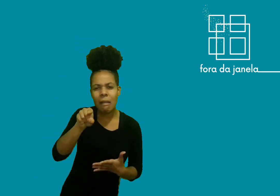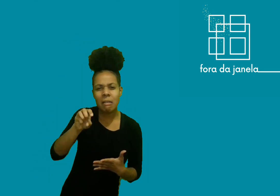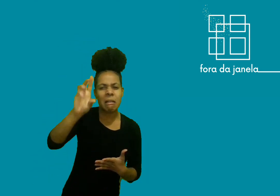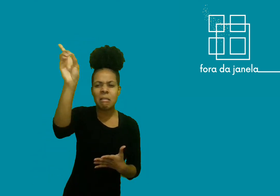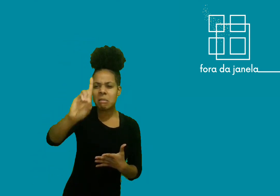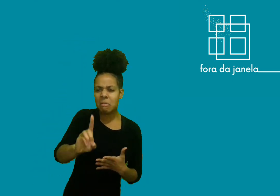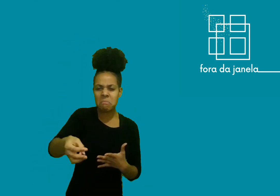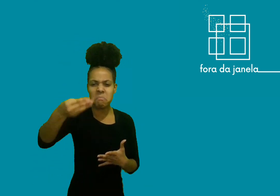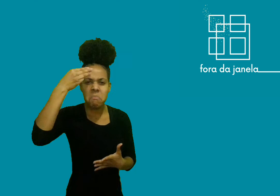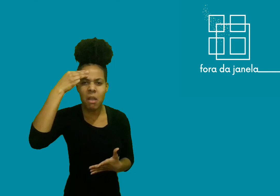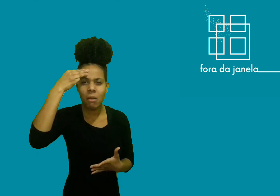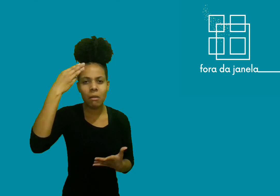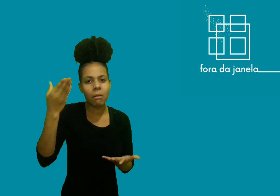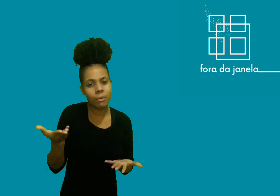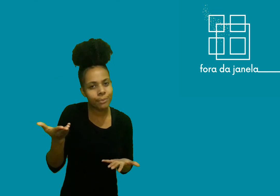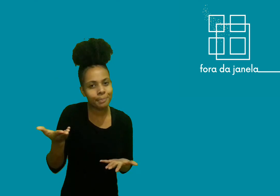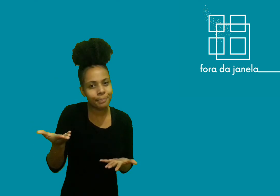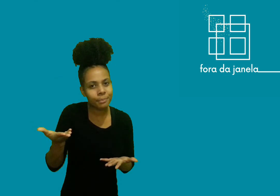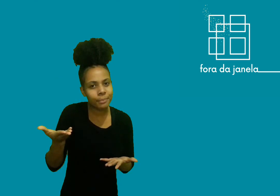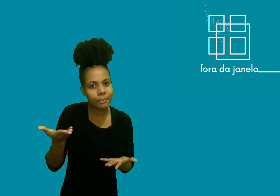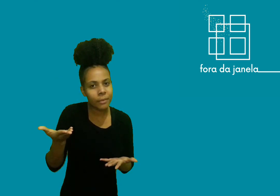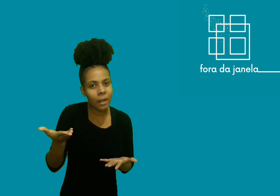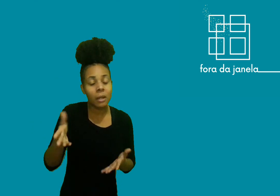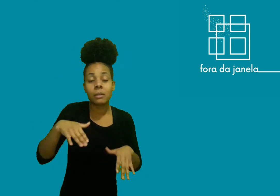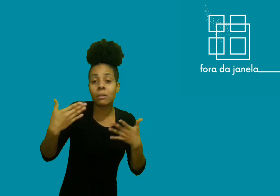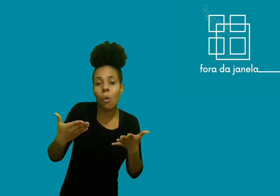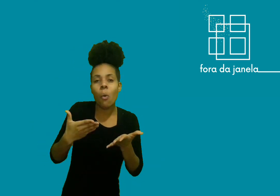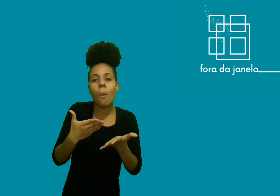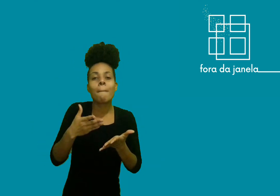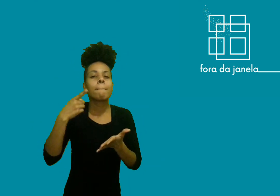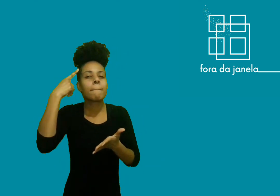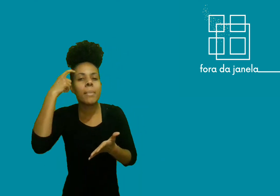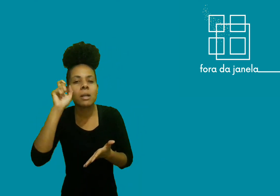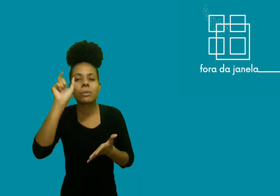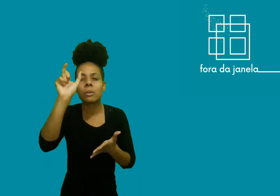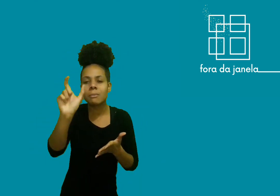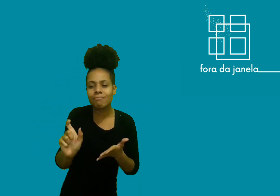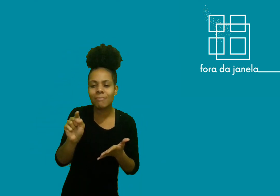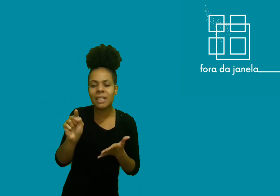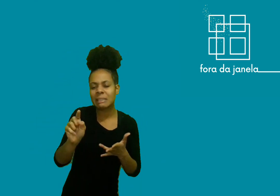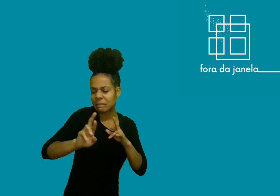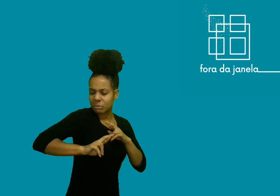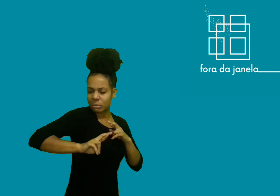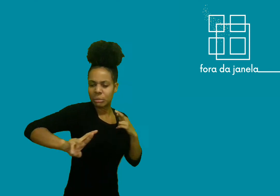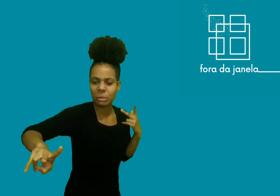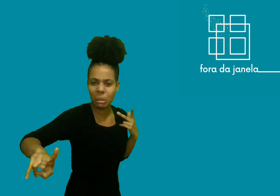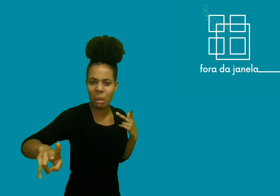mais preconceituosa, né? E nesse episódio a gente quer quebrar um pouquinho disso e mostrar que, mais uma vez, é apenas as diferenças